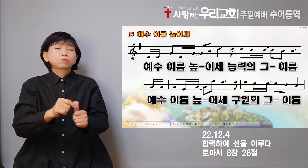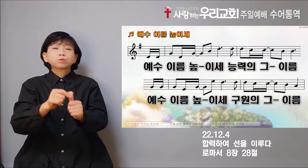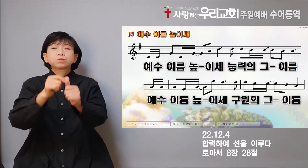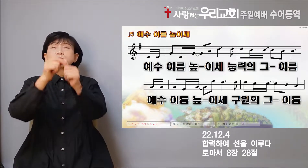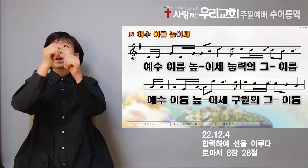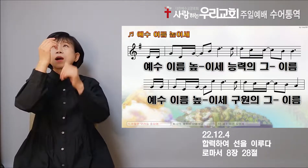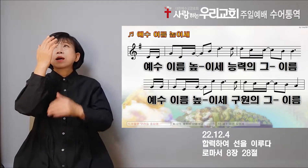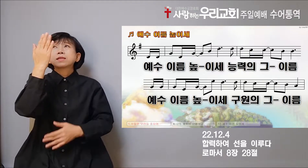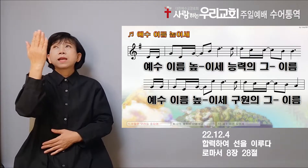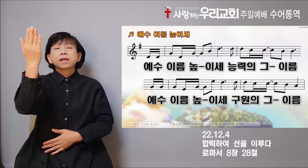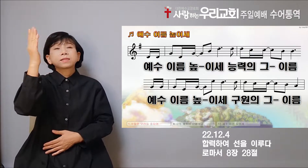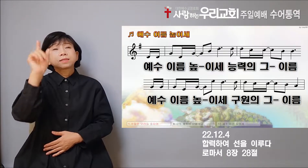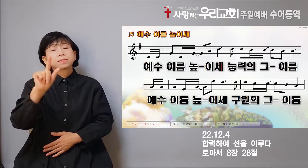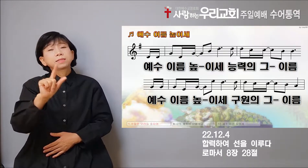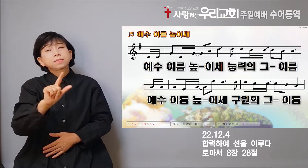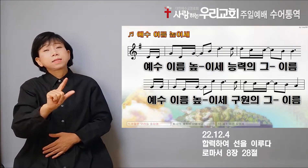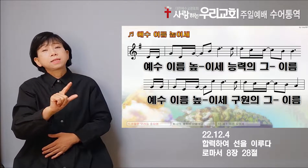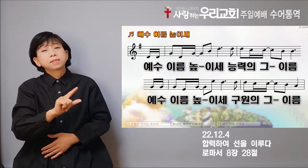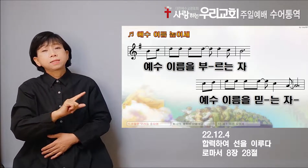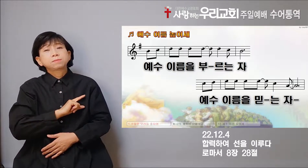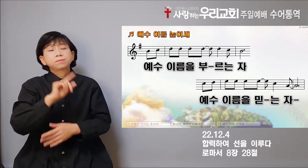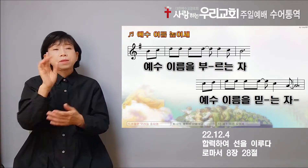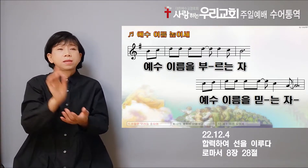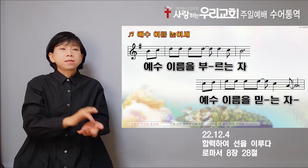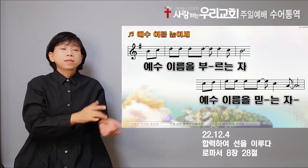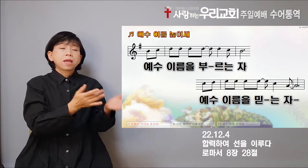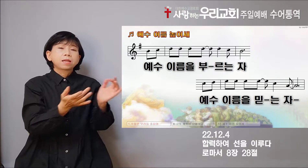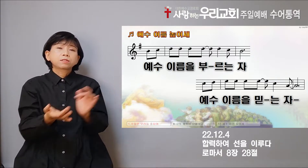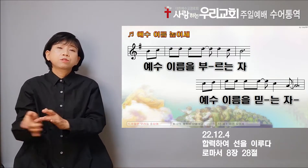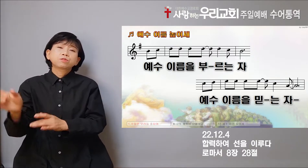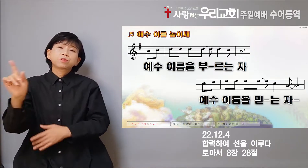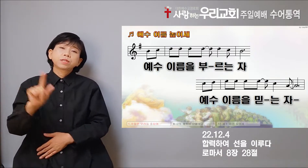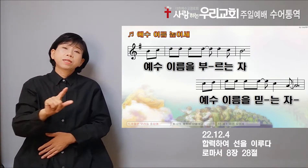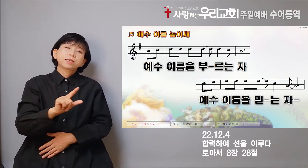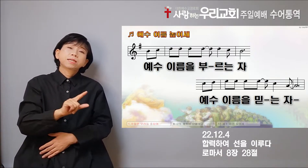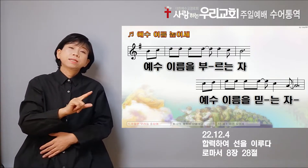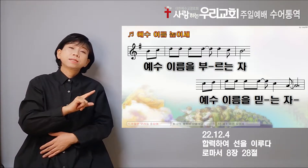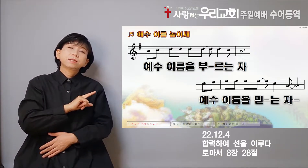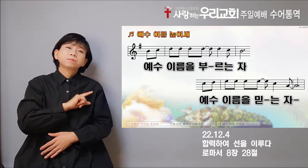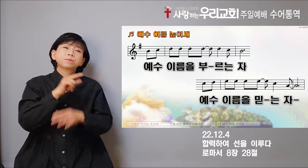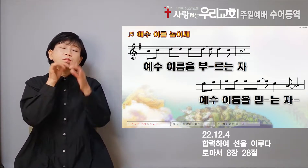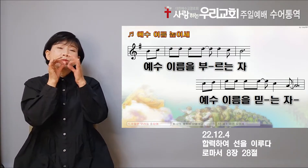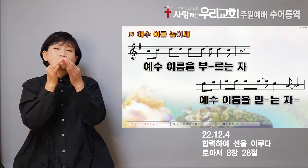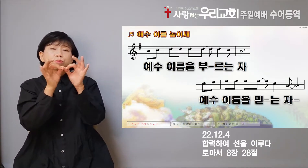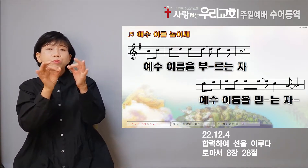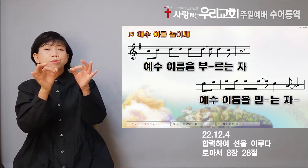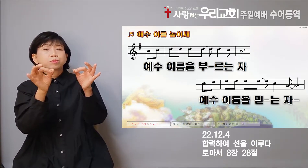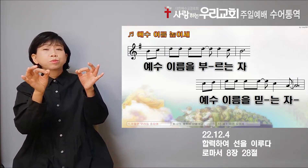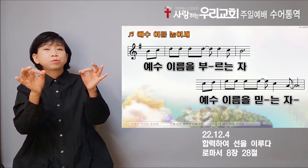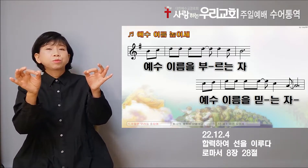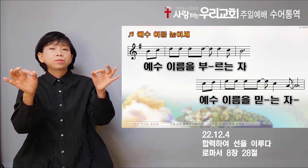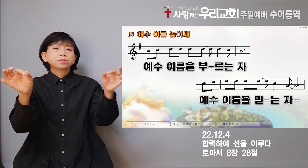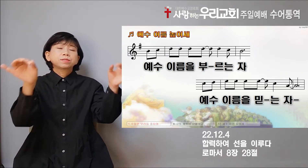높이세 구원의 그 이름 예수 이름을